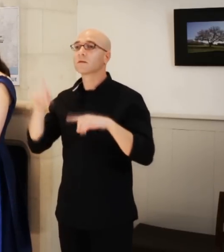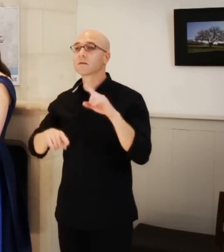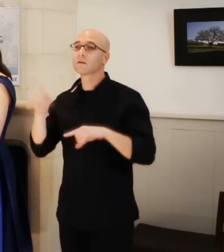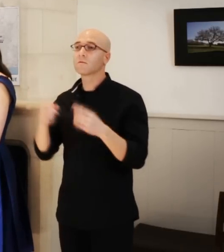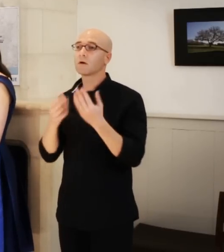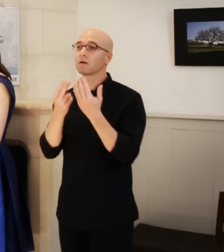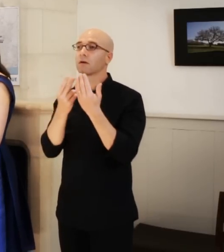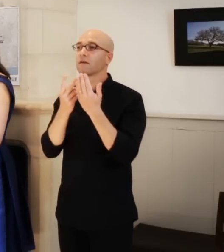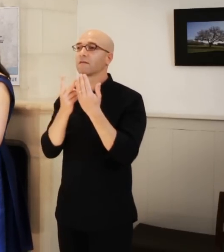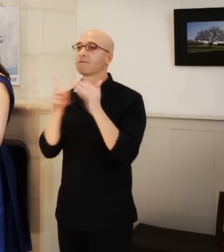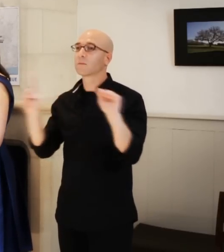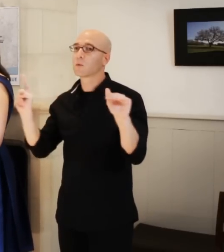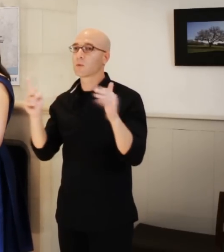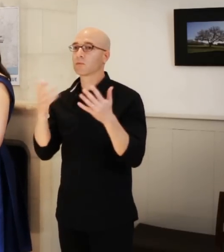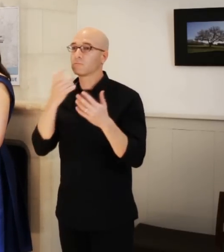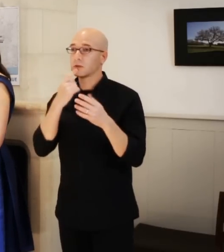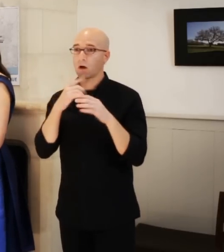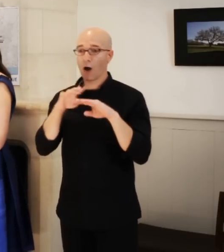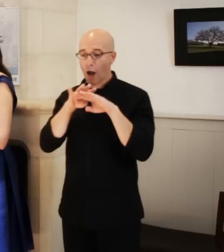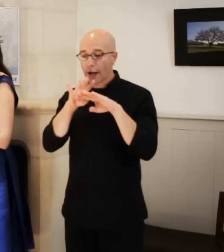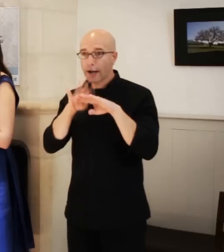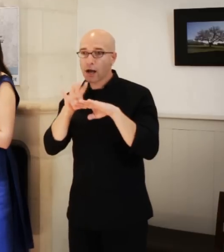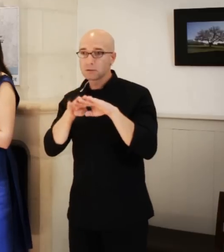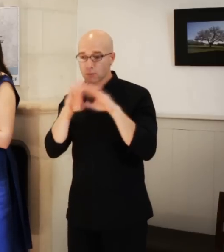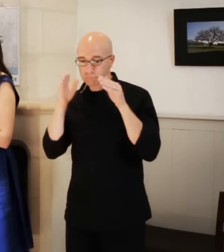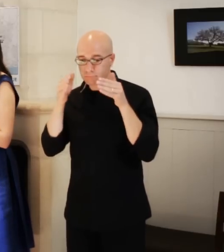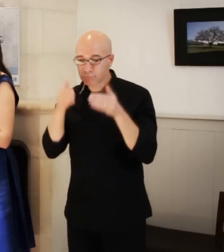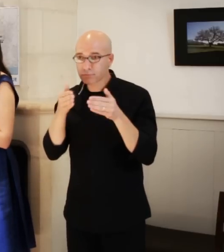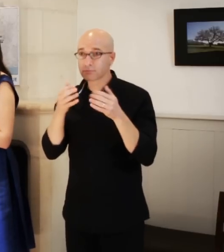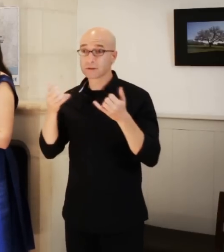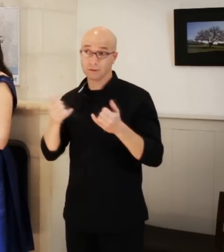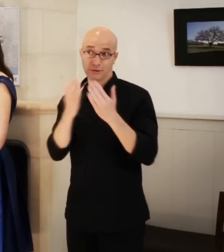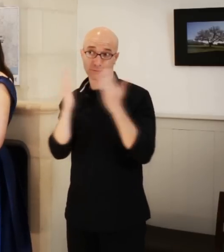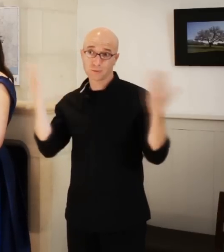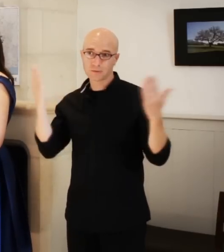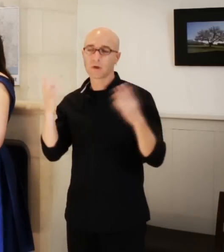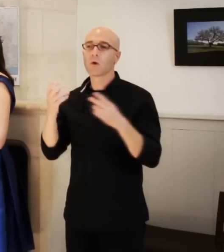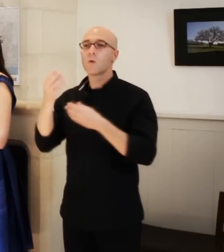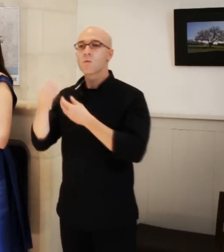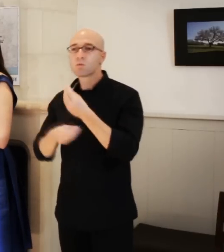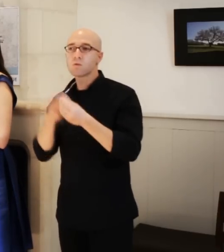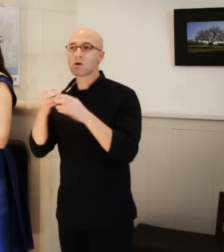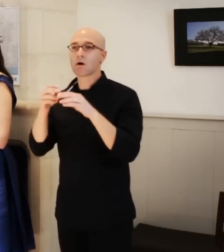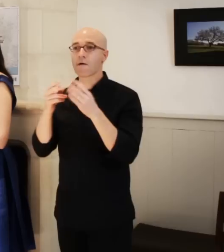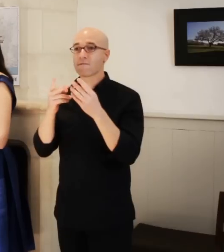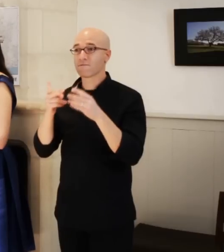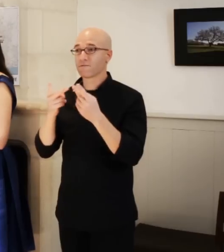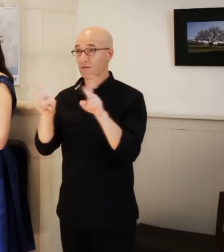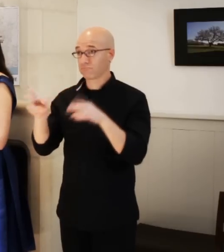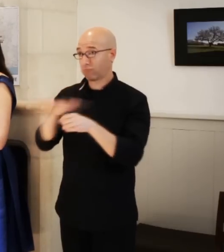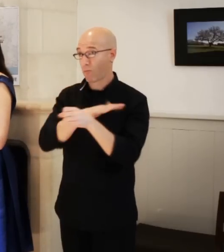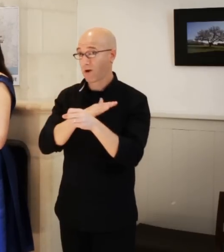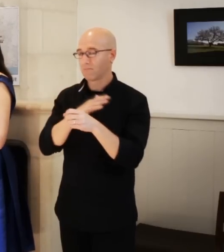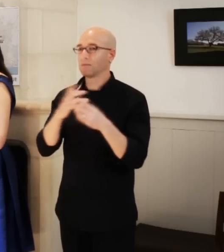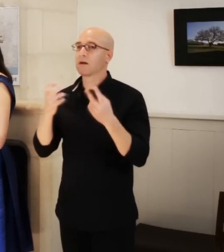D'autres fois, c'est la ville bleue en entier. Donc quand on a présenté un seul quartier, c'était par exemple le quartier Japon, qui a été présenté à Beaubourg, ou